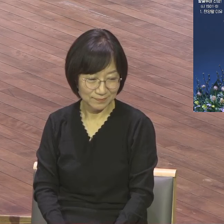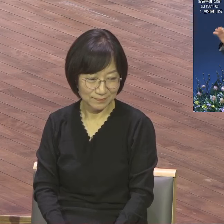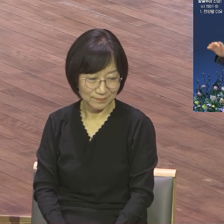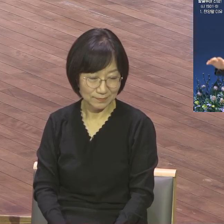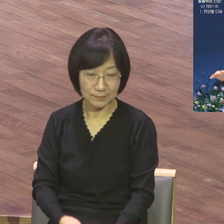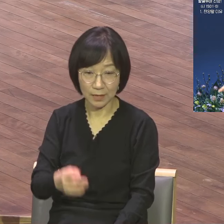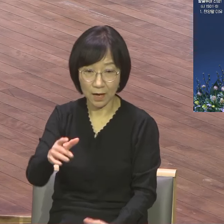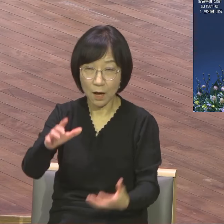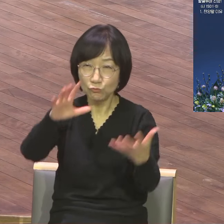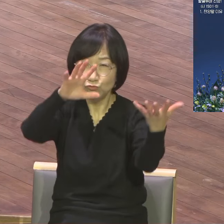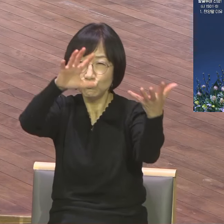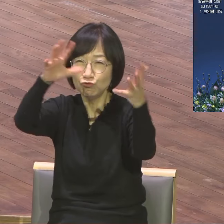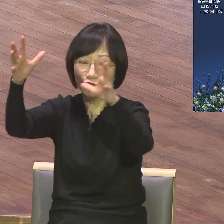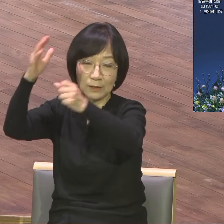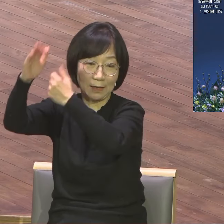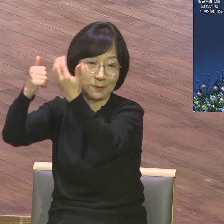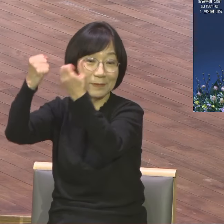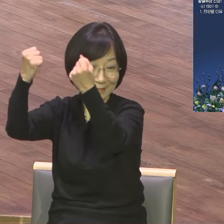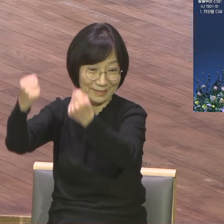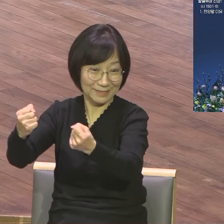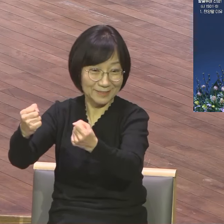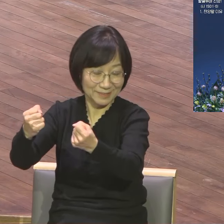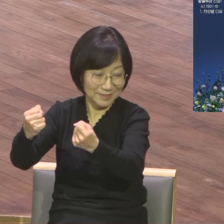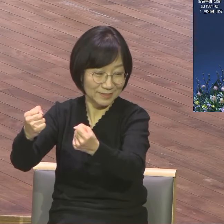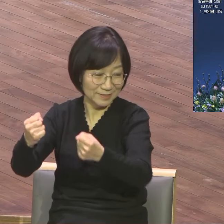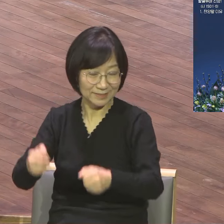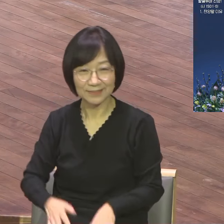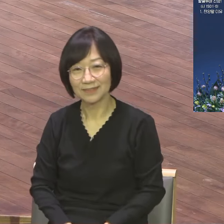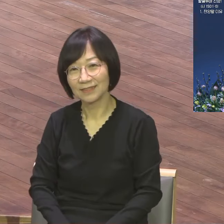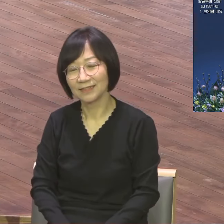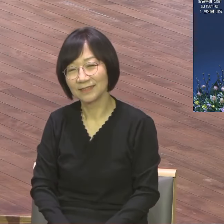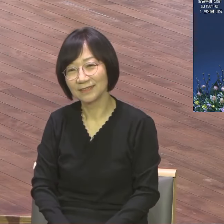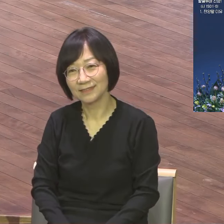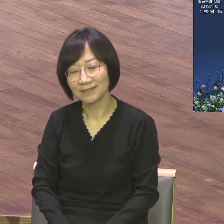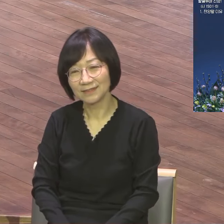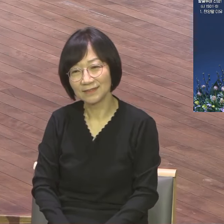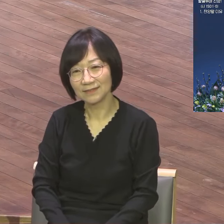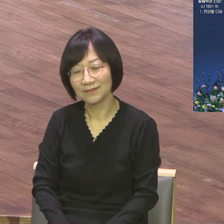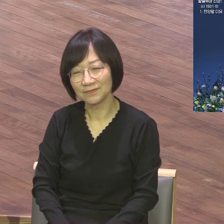전 우주에 다 계신다고. 찬양을 들으세요. 그래서